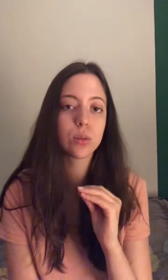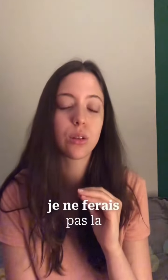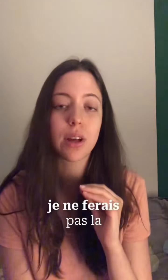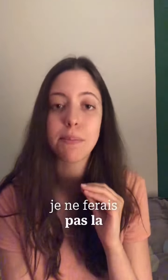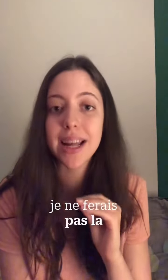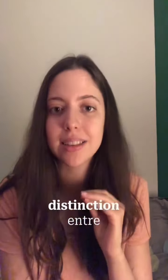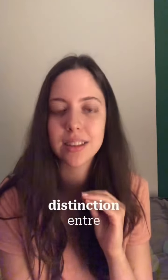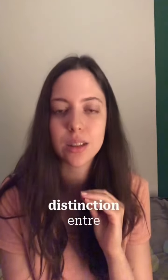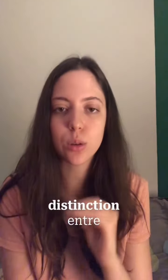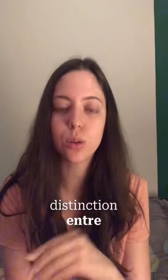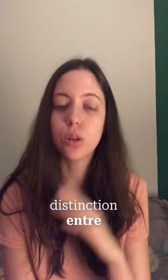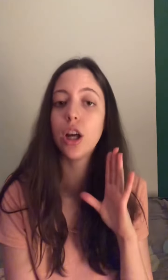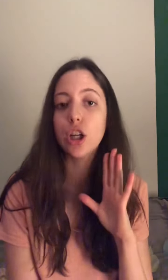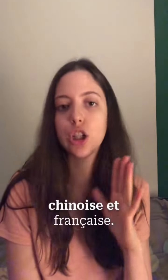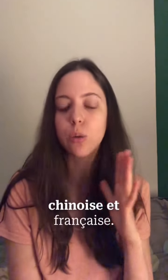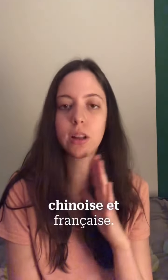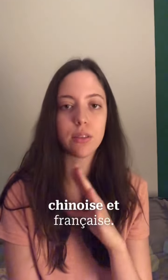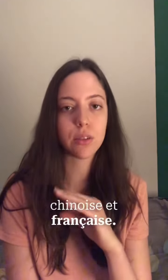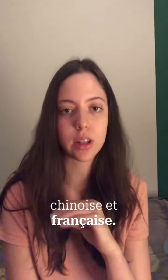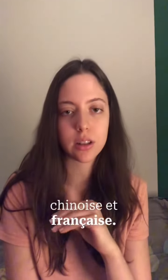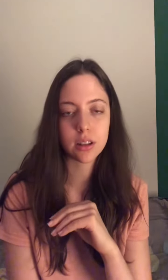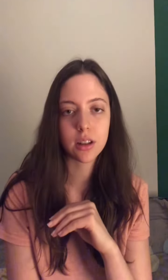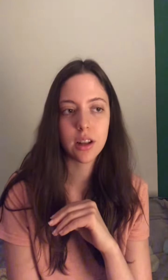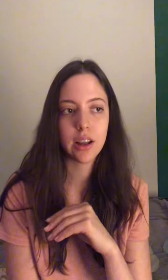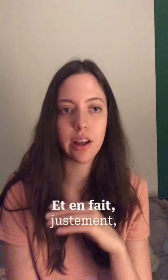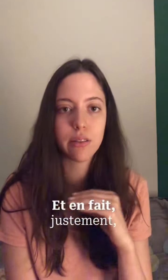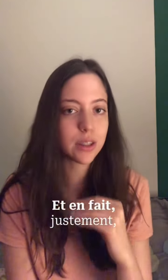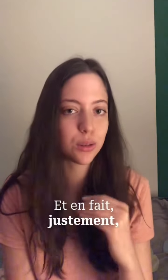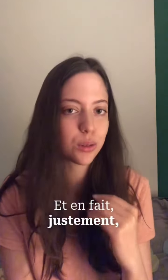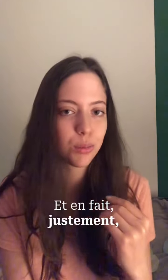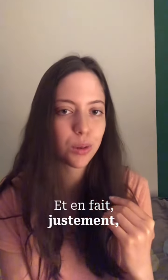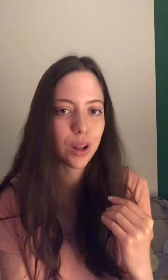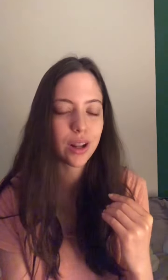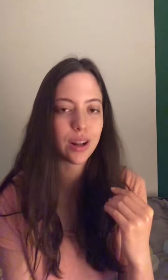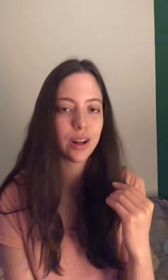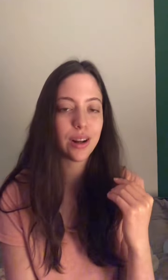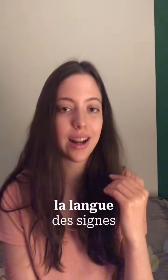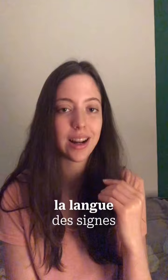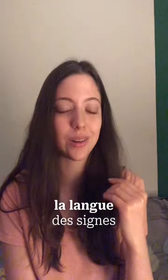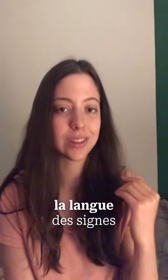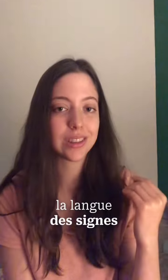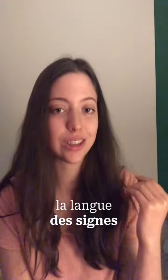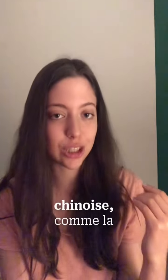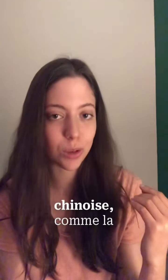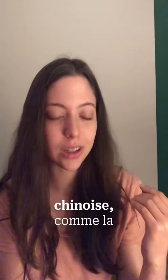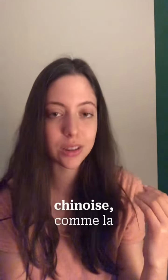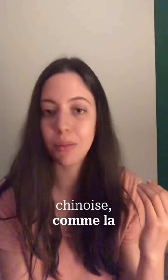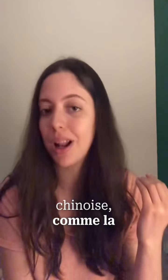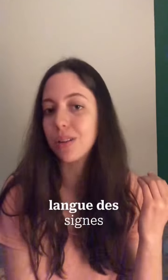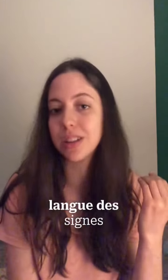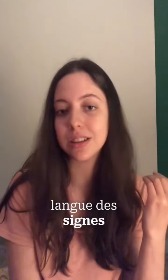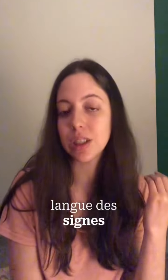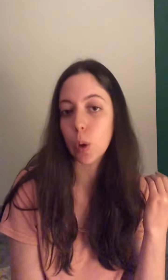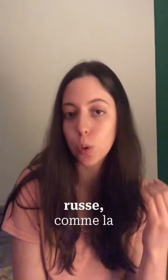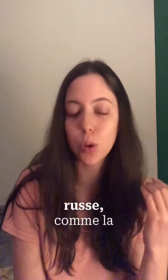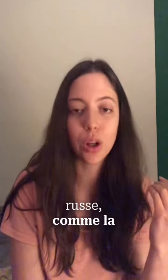ferais pas la distinction entre chinoise et française. Et en fait, justement, la langue des signes chinoise, comme la langue des signes russe, comme